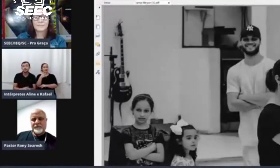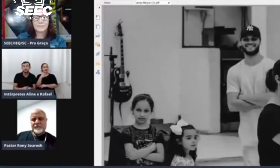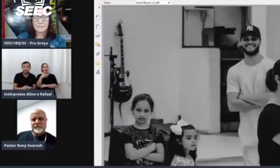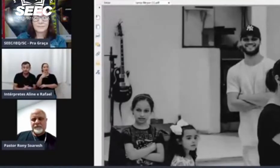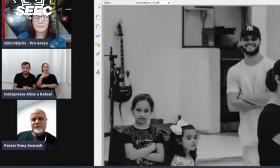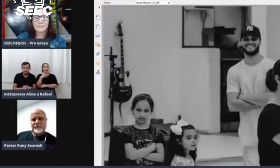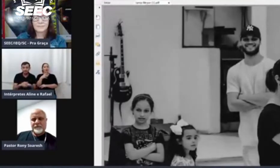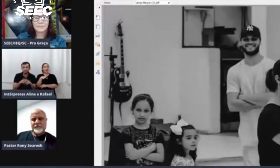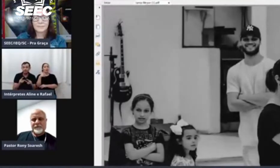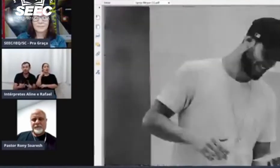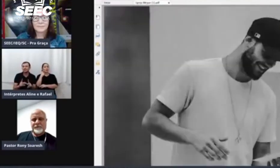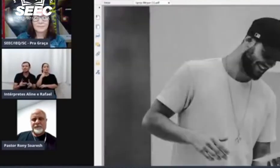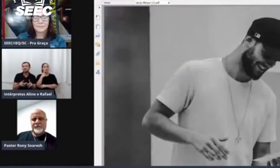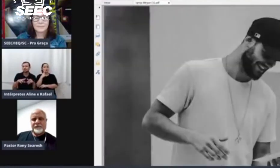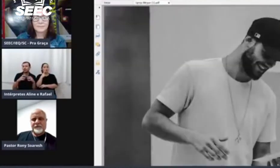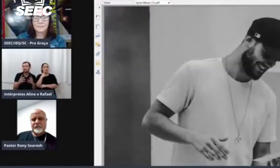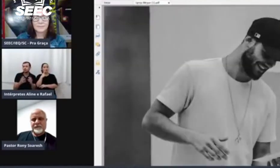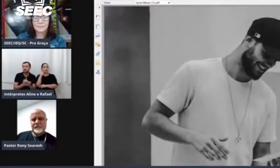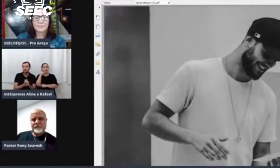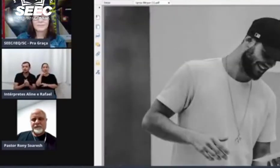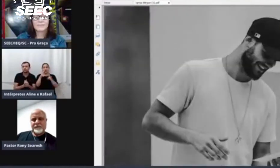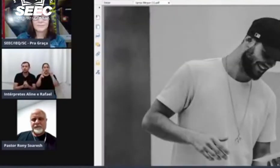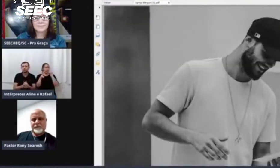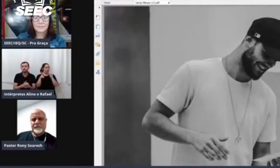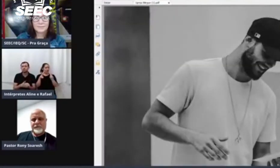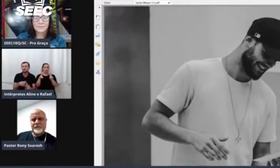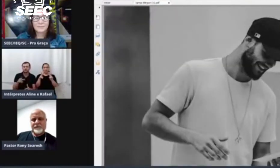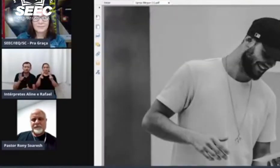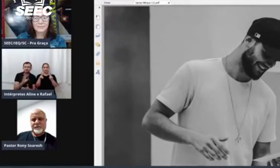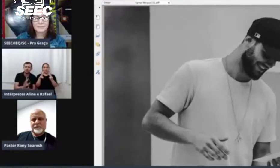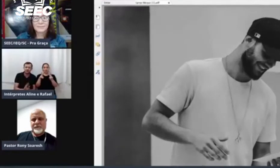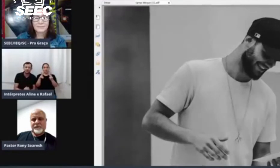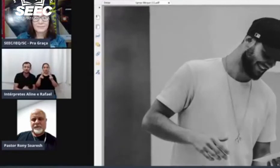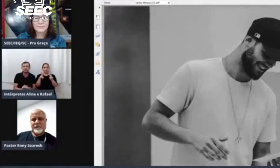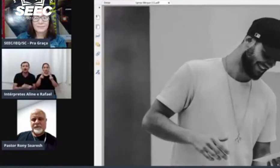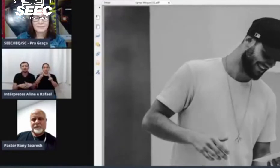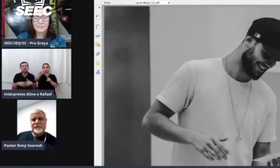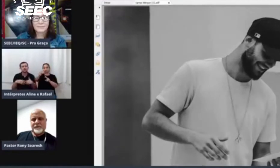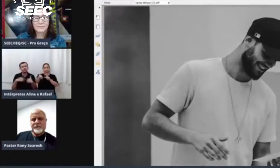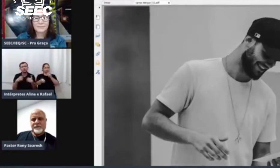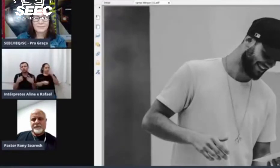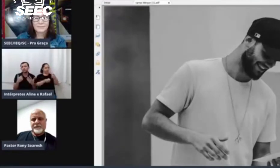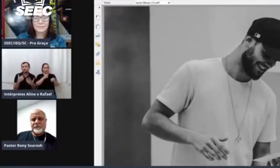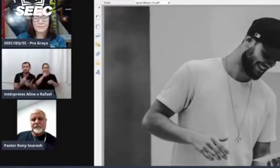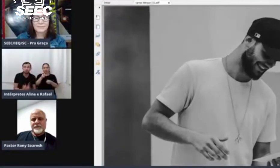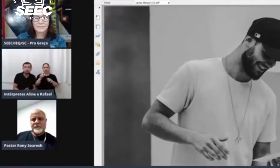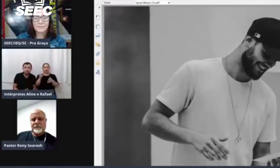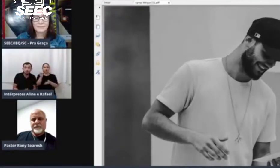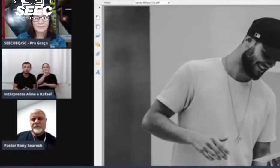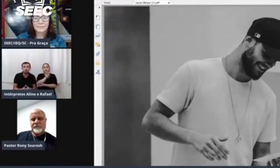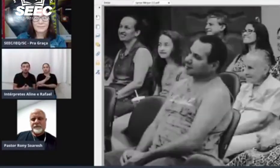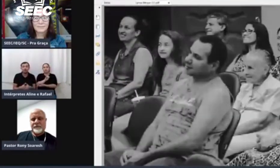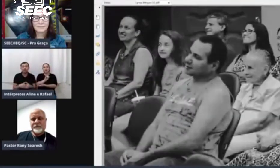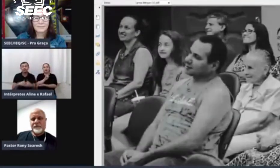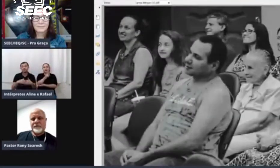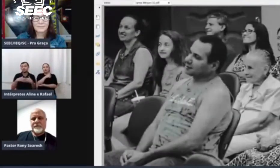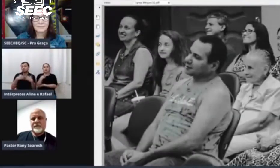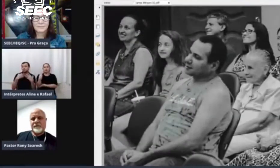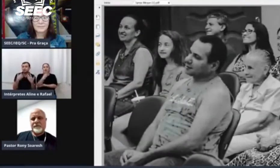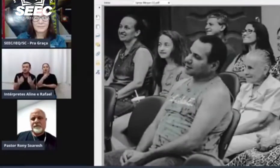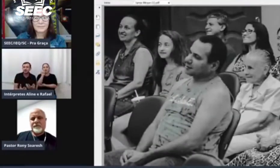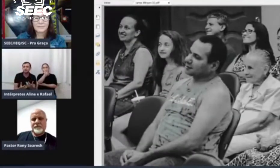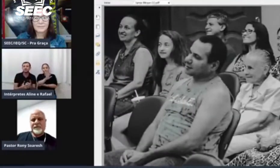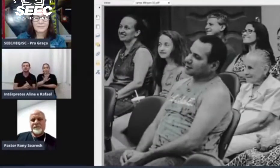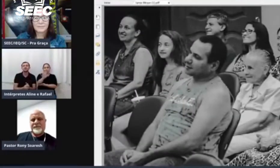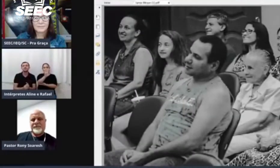vê. Então, é diferente. De que forma que nós preparamos o culto? Utilizamos diversas imagens, utilizamos vídeos,